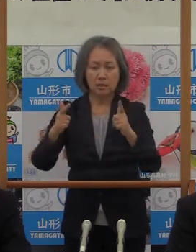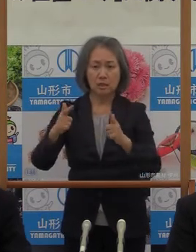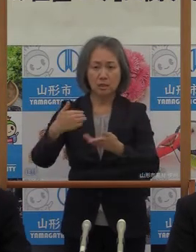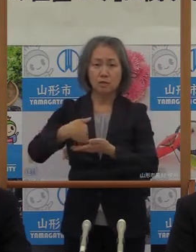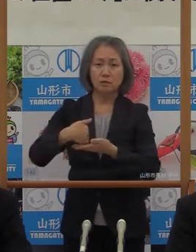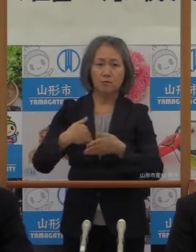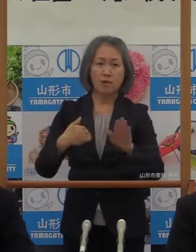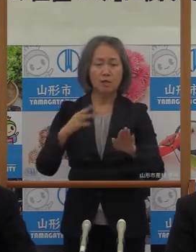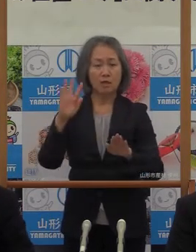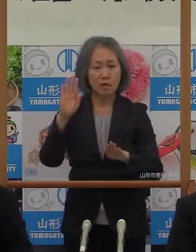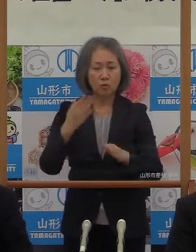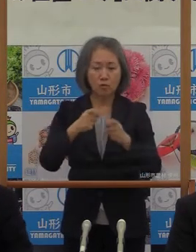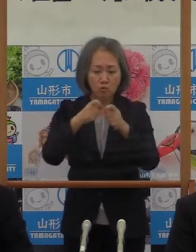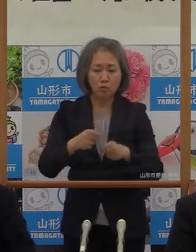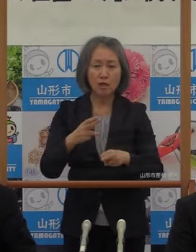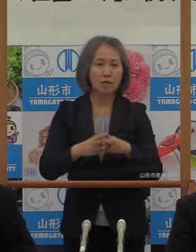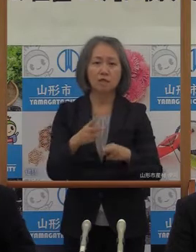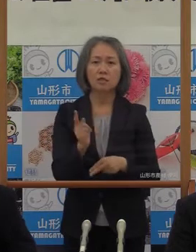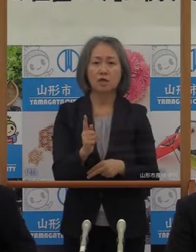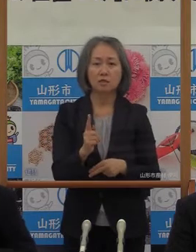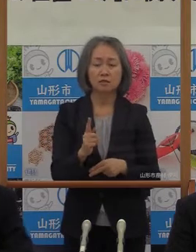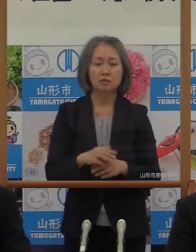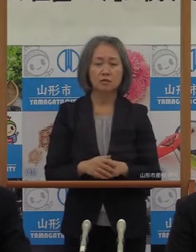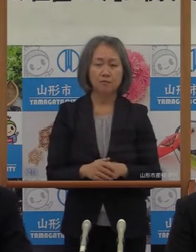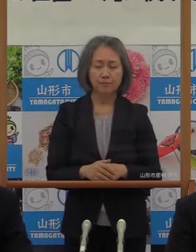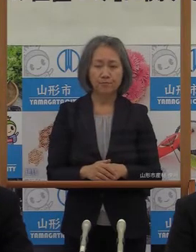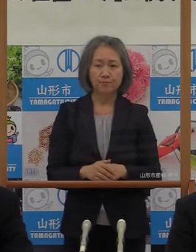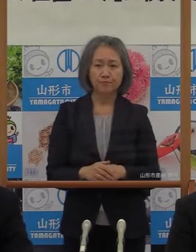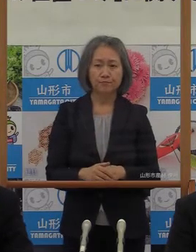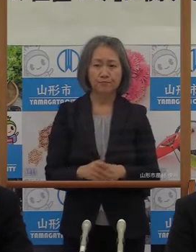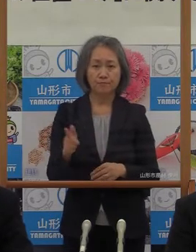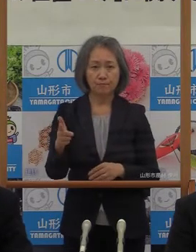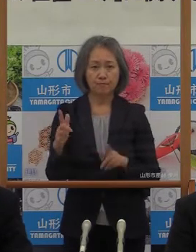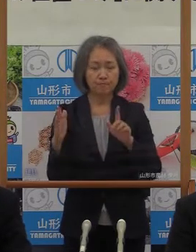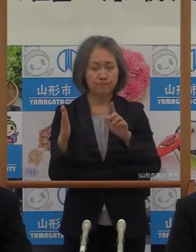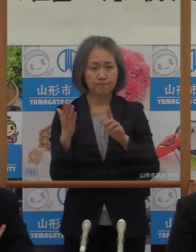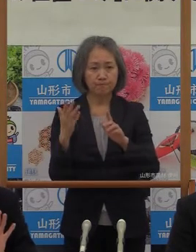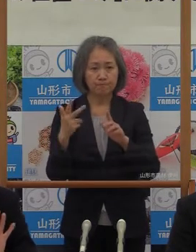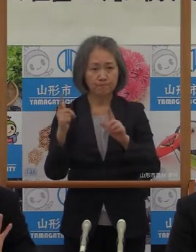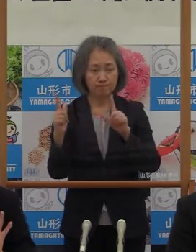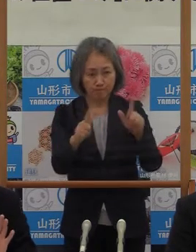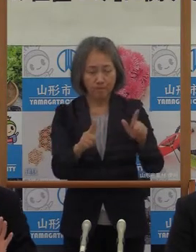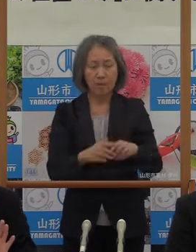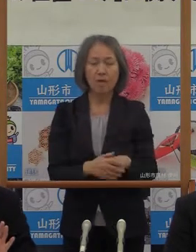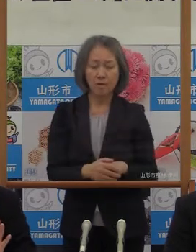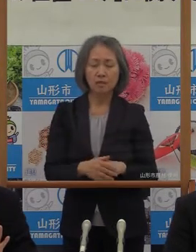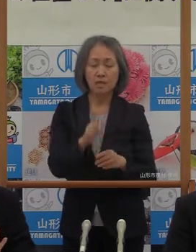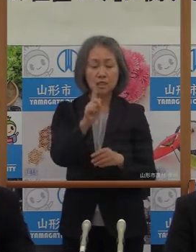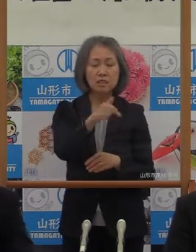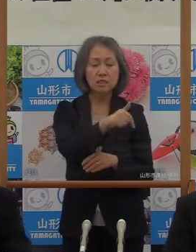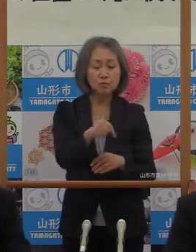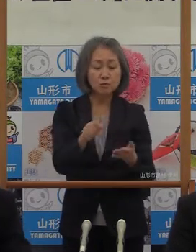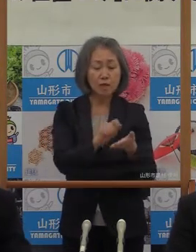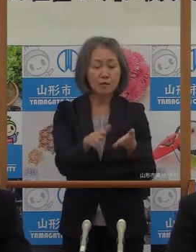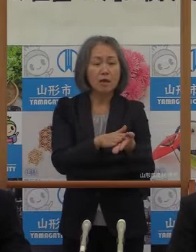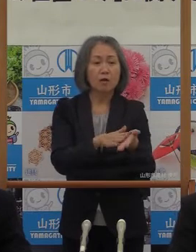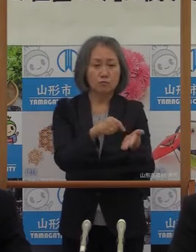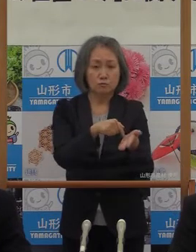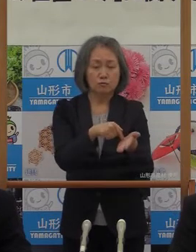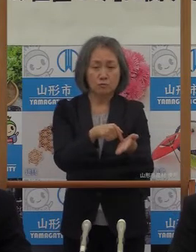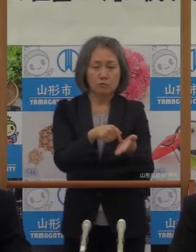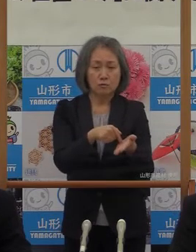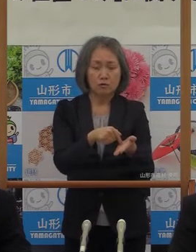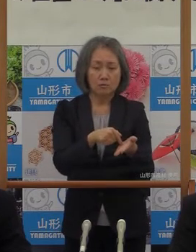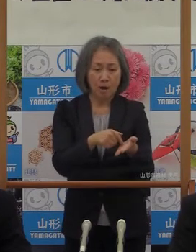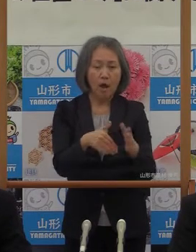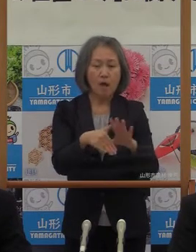理させていただいてよろしいでしょうか。 はい、一部と書いてあるのでですね、現在その今から先ほどから話の出ている